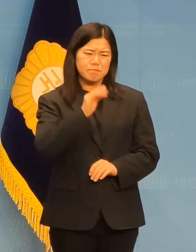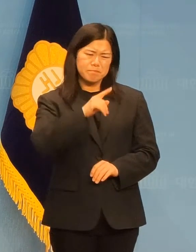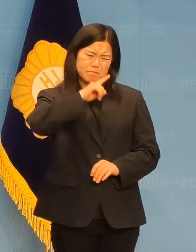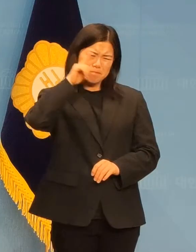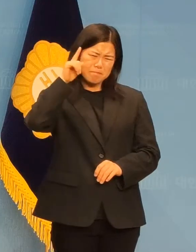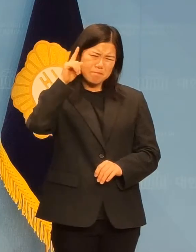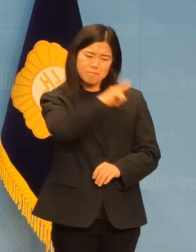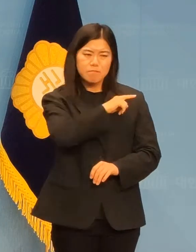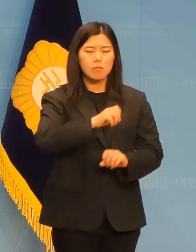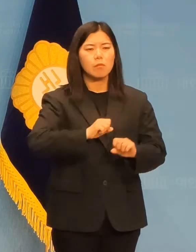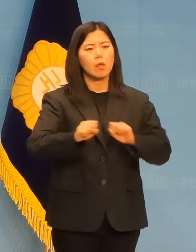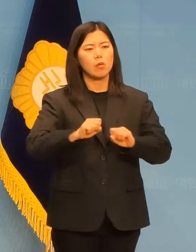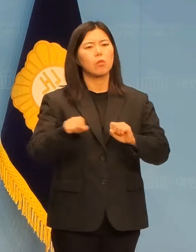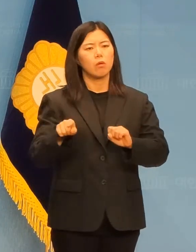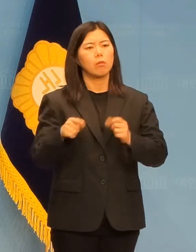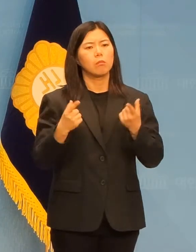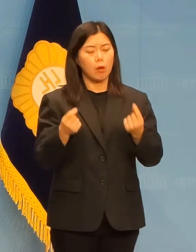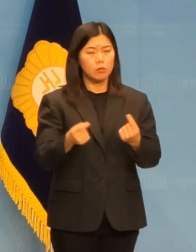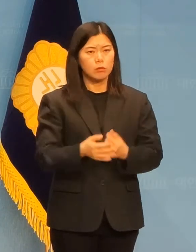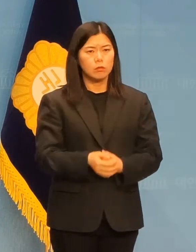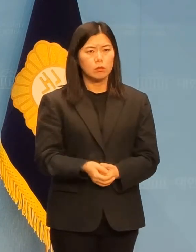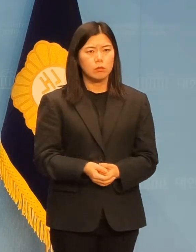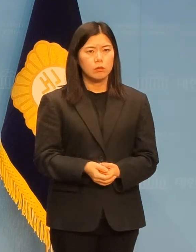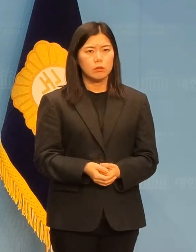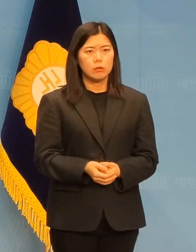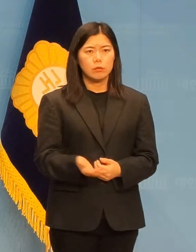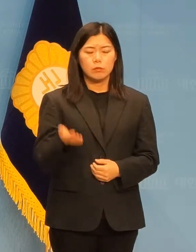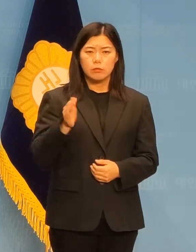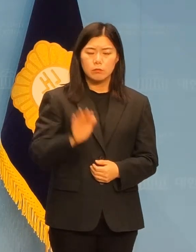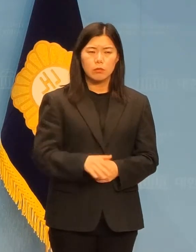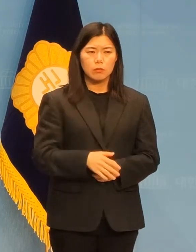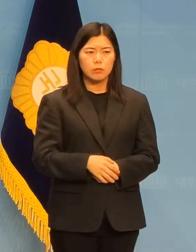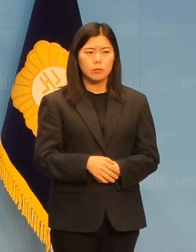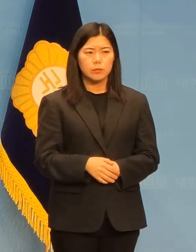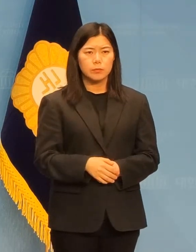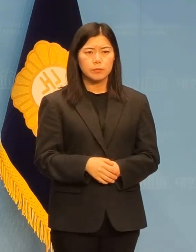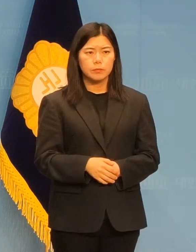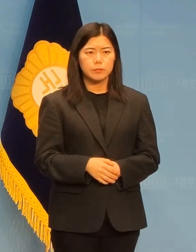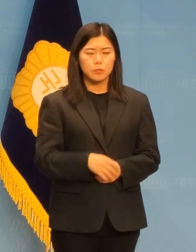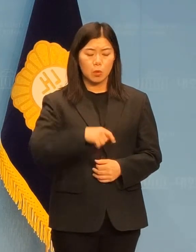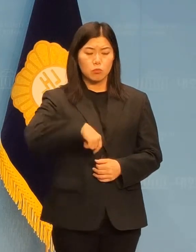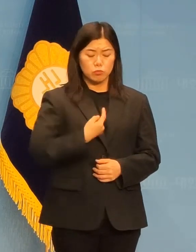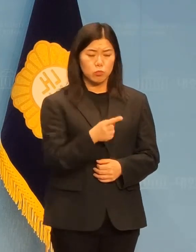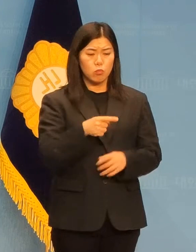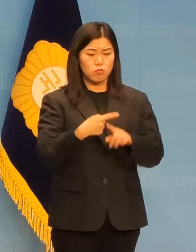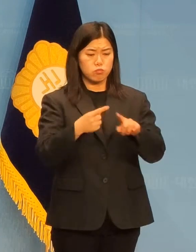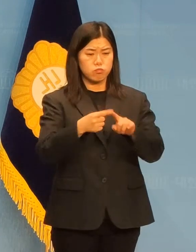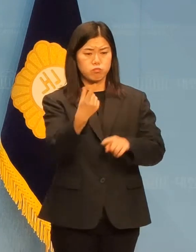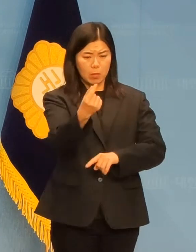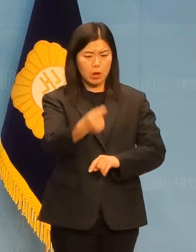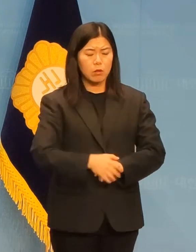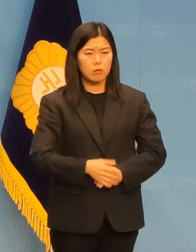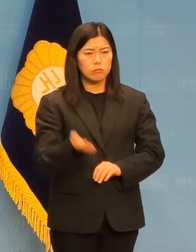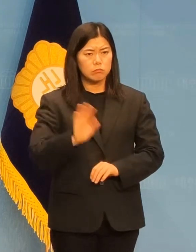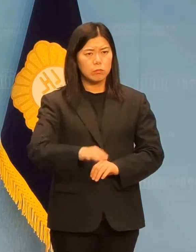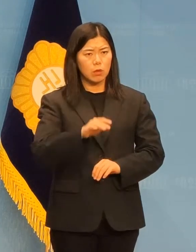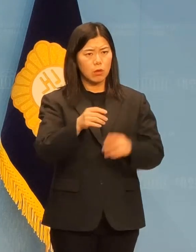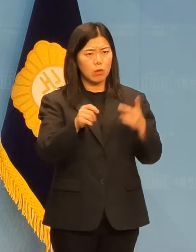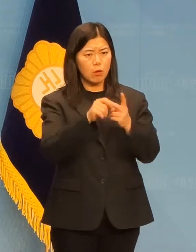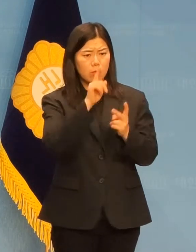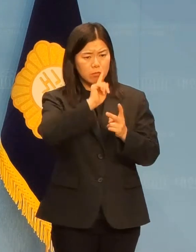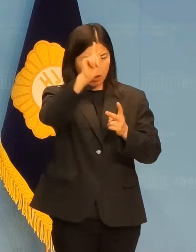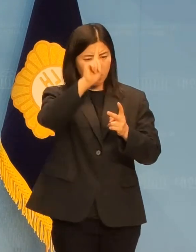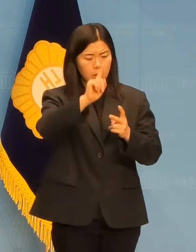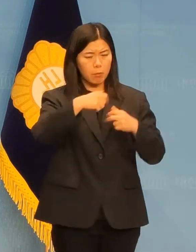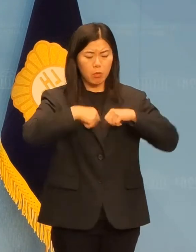나쁜 행동이었음에도 이렇게 였다고 스스로 평가하면서도 항소를 포기한 것에